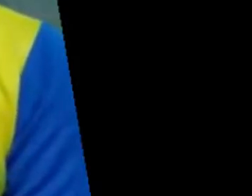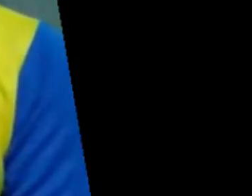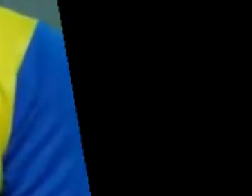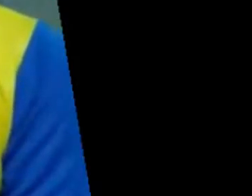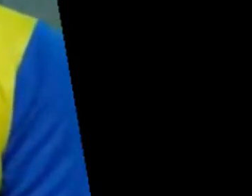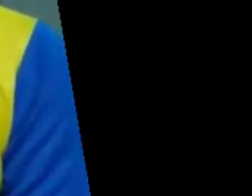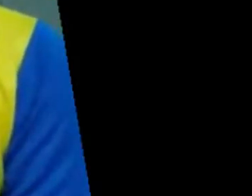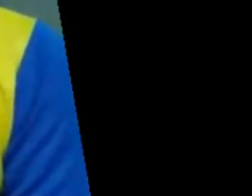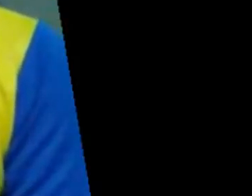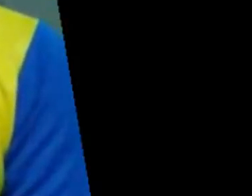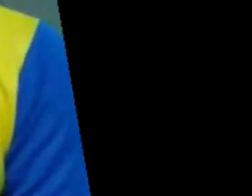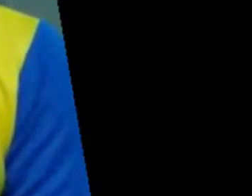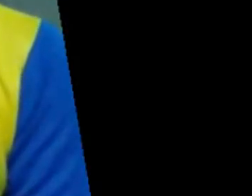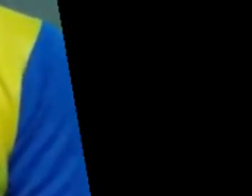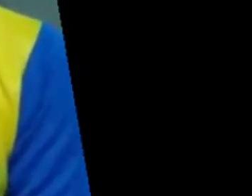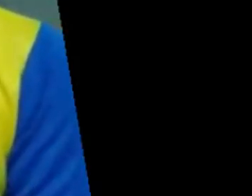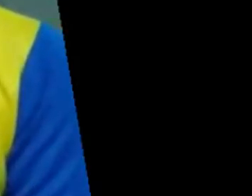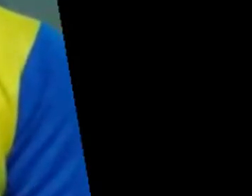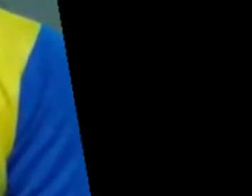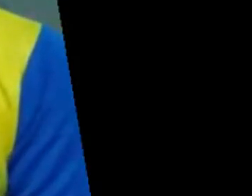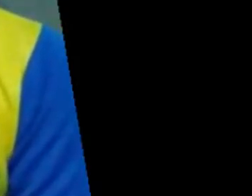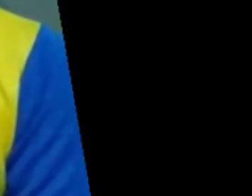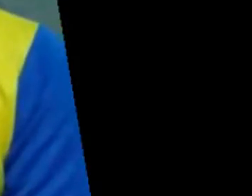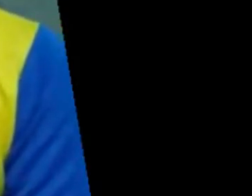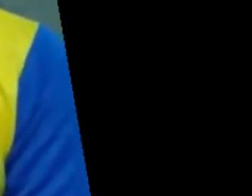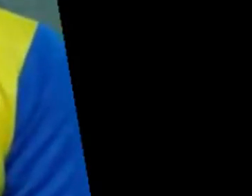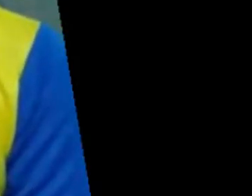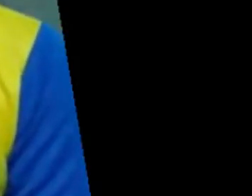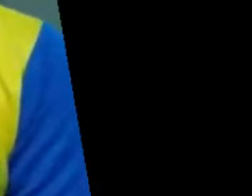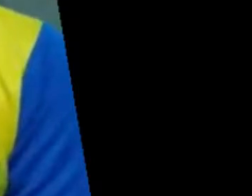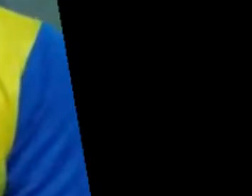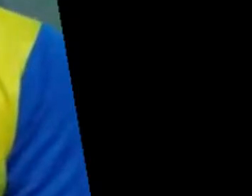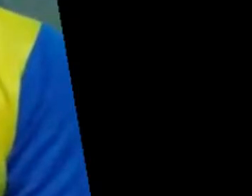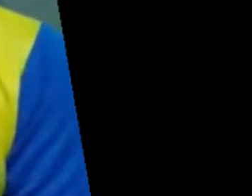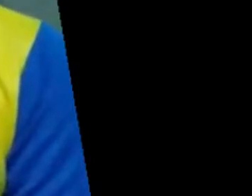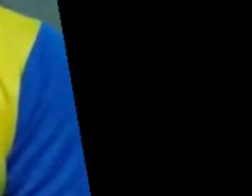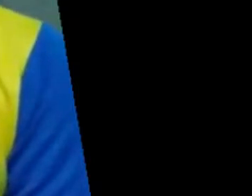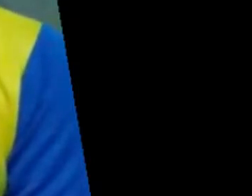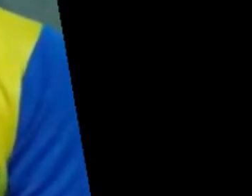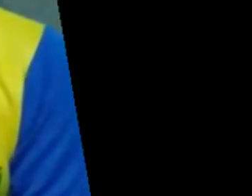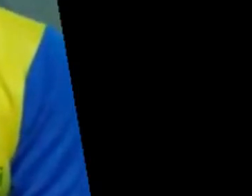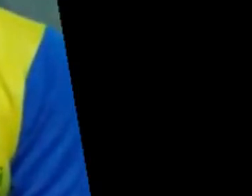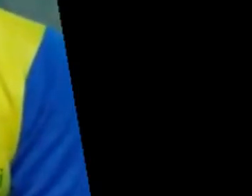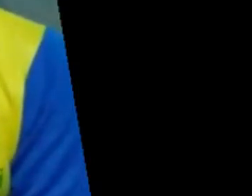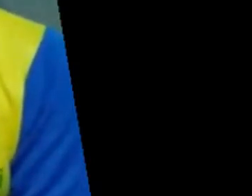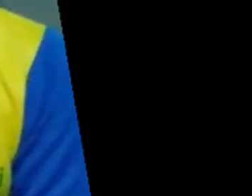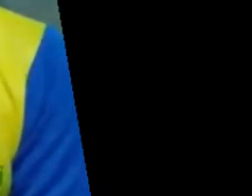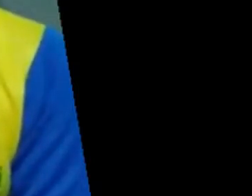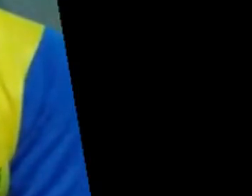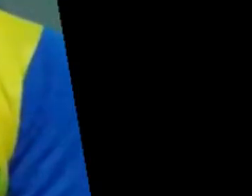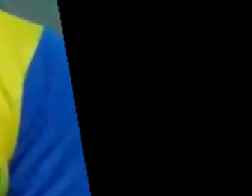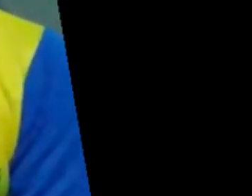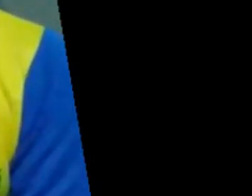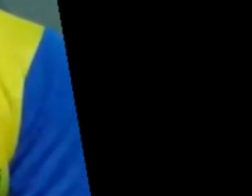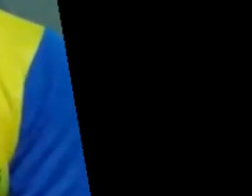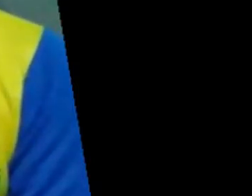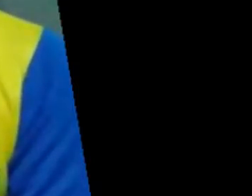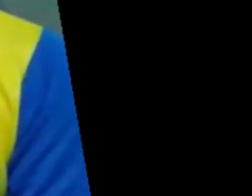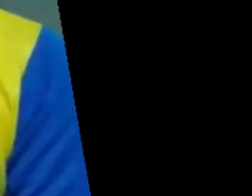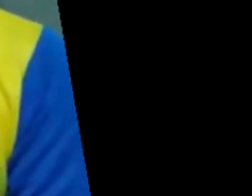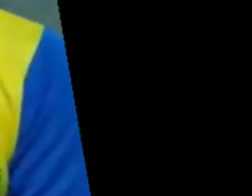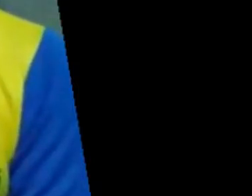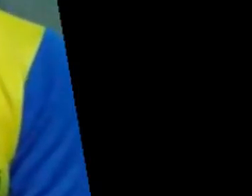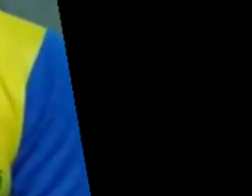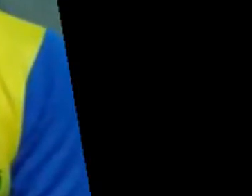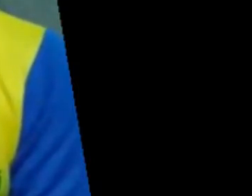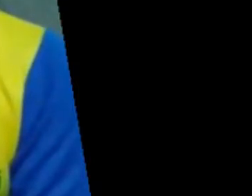cachorro que eu amo tanto é doado para outra pessoa. Logo, logo ele se apega aos novos donos. Os viúvos se